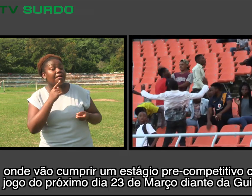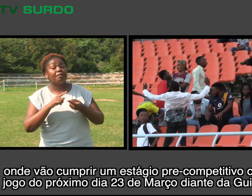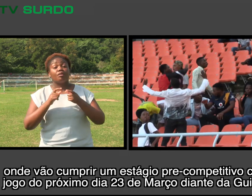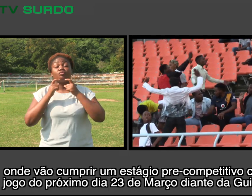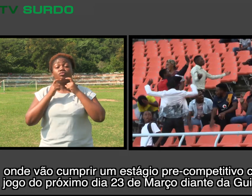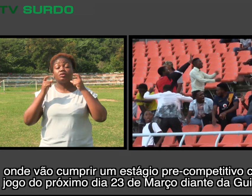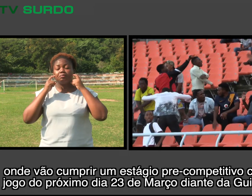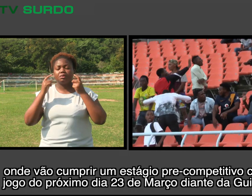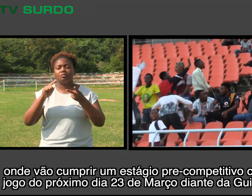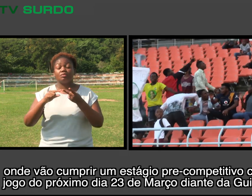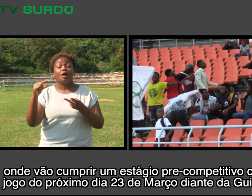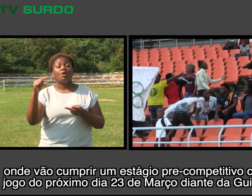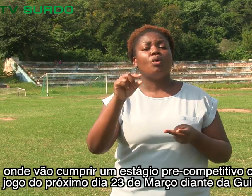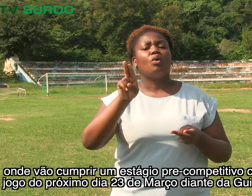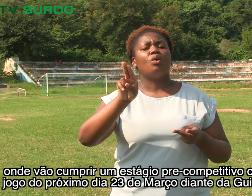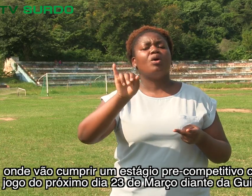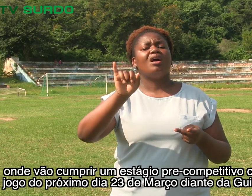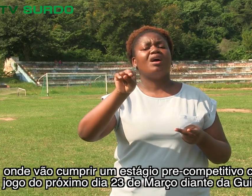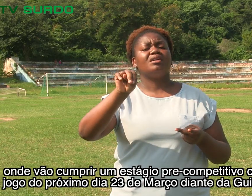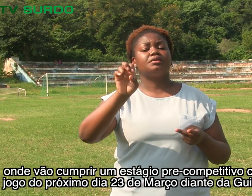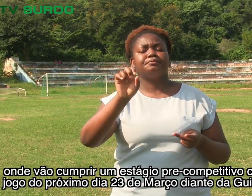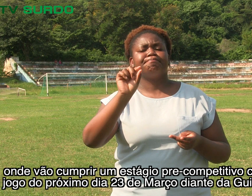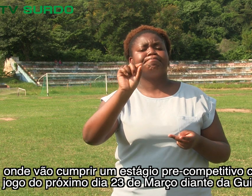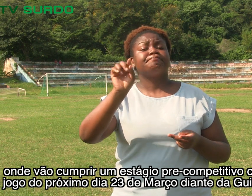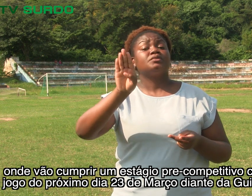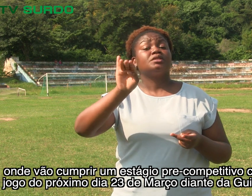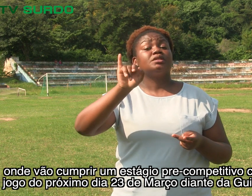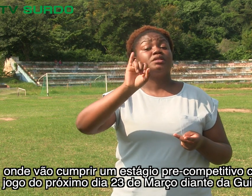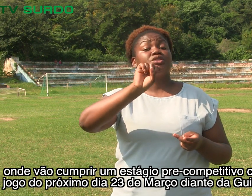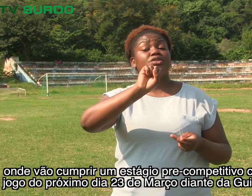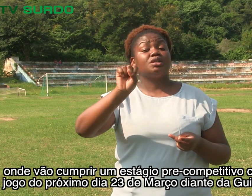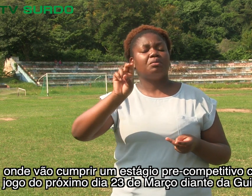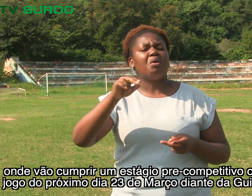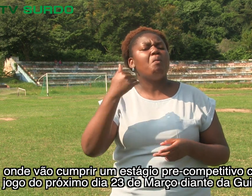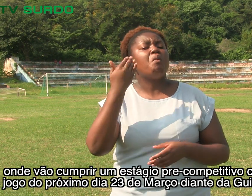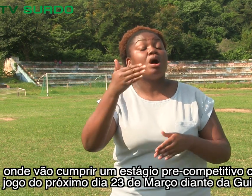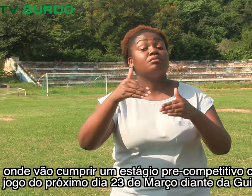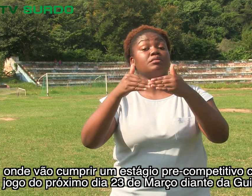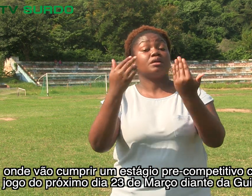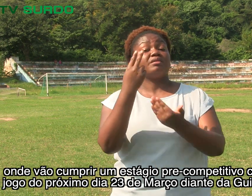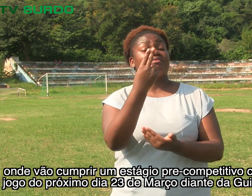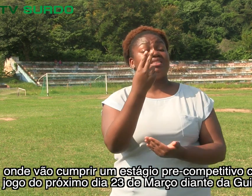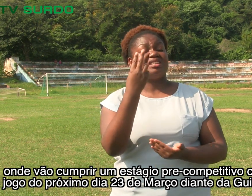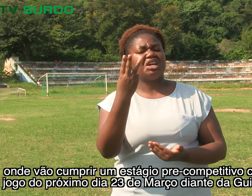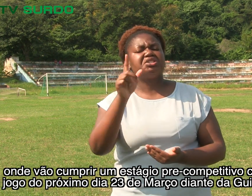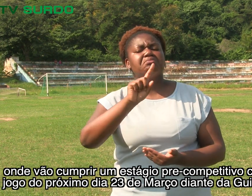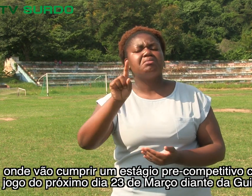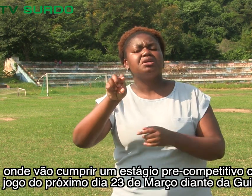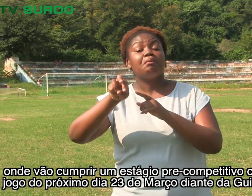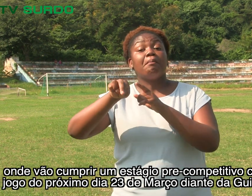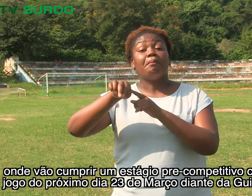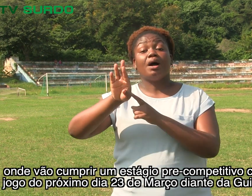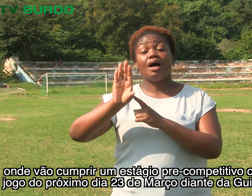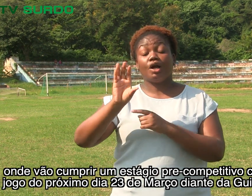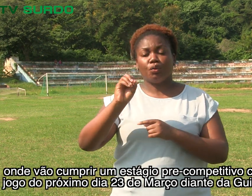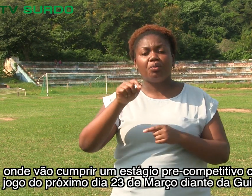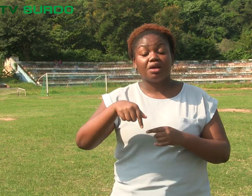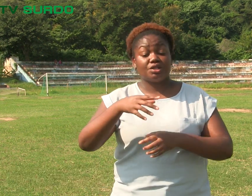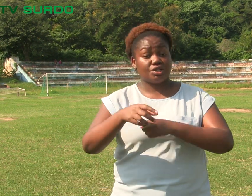estágio pré-competivo com vista ao jogo do próximo dia 23 de março, diante da Guiné-Bissau. O jogo